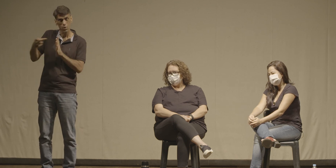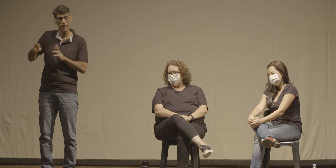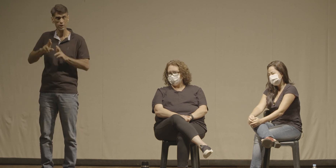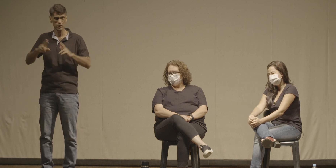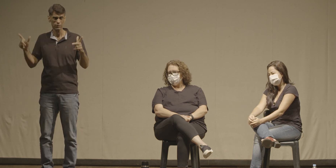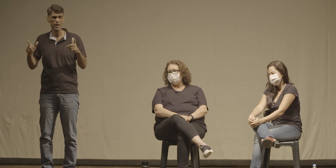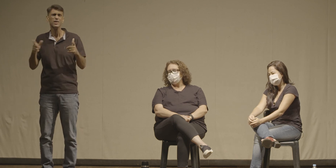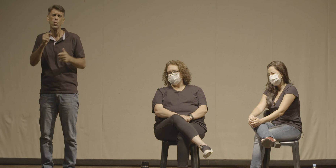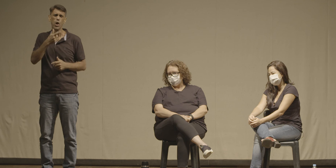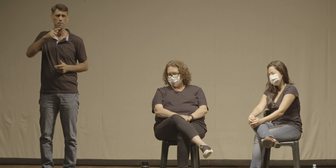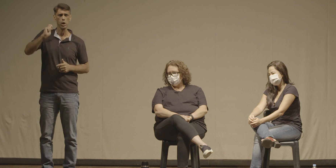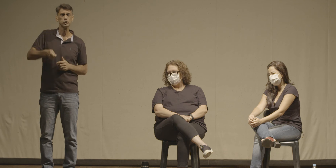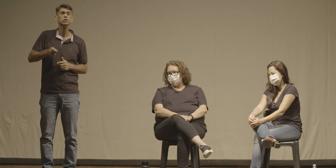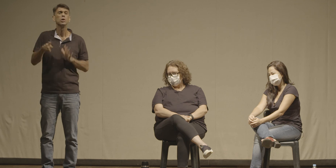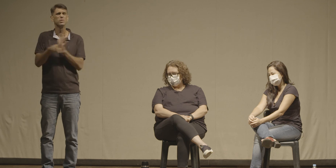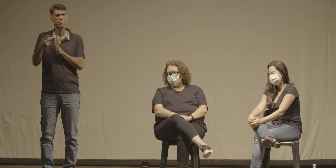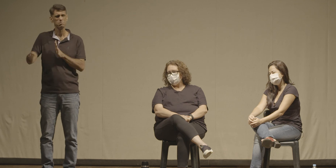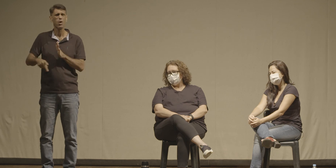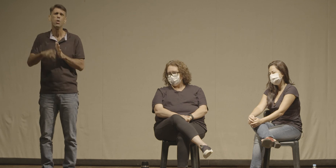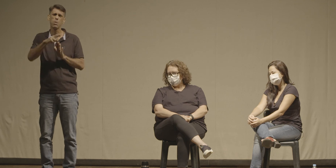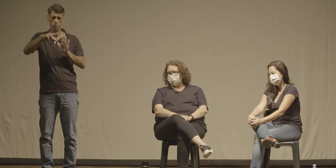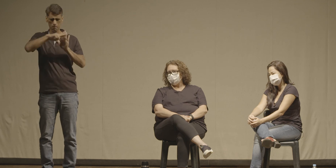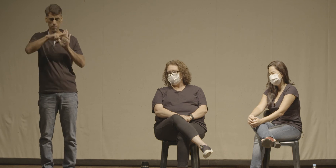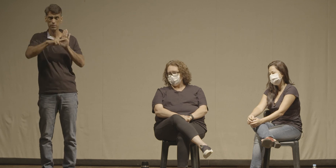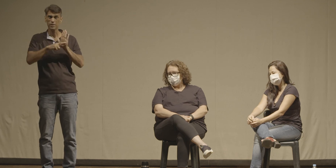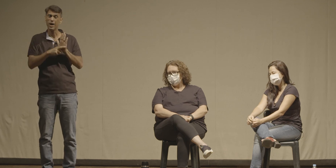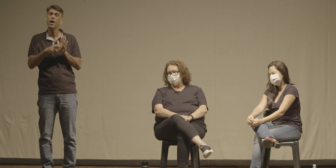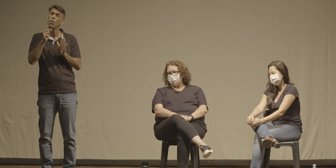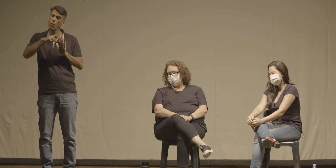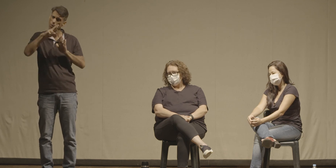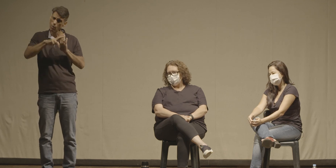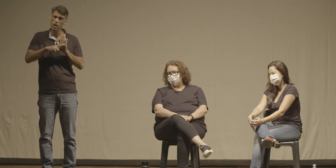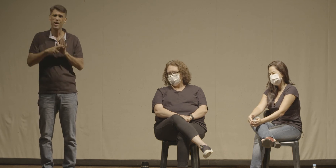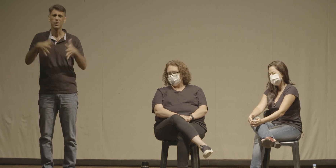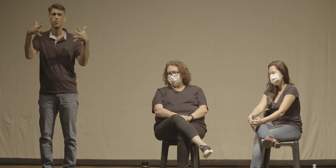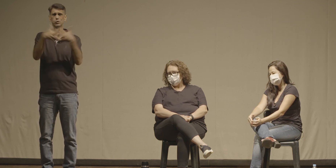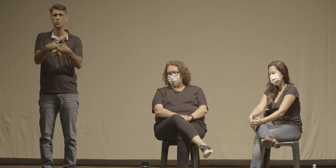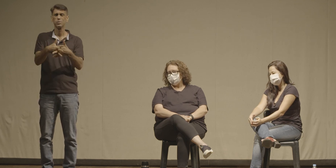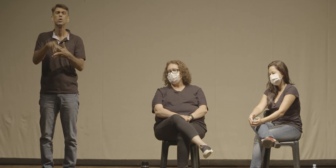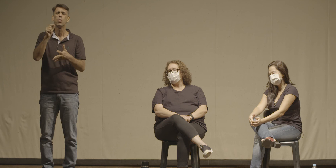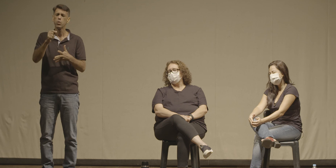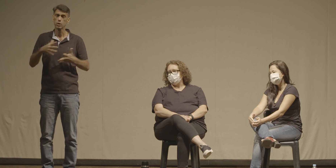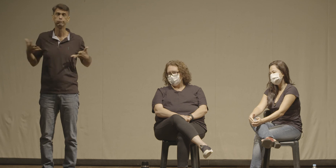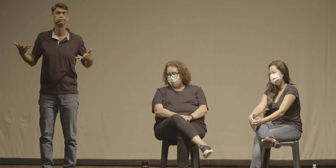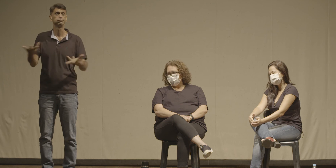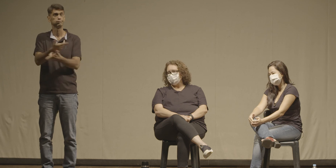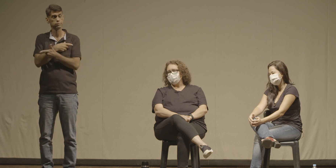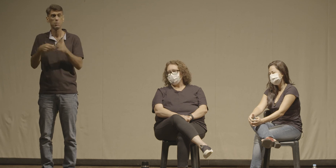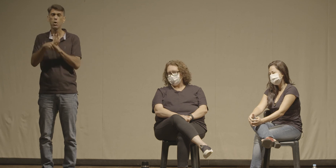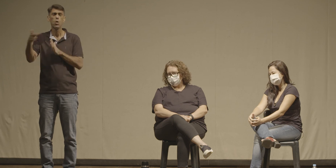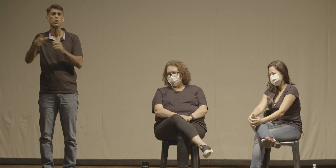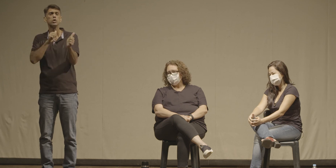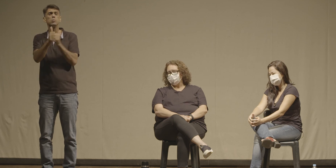questões machistas de manter o padrão da regra acaba prejudicando o produto final, que seria o espetáculo do futebol ou de um outro